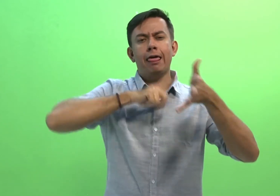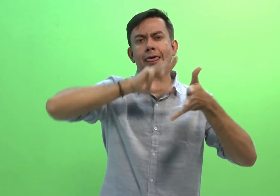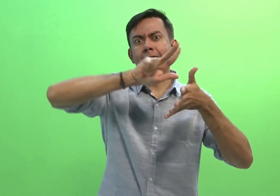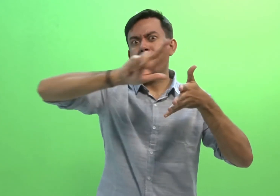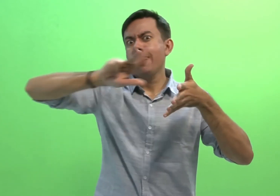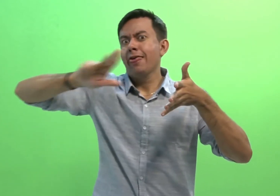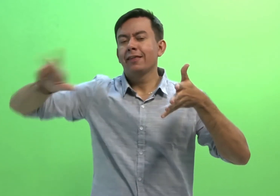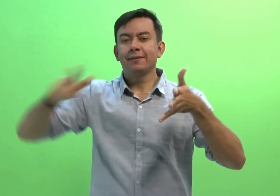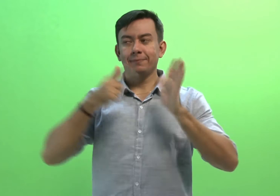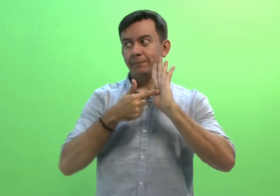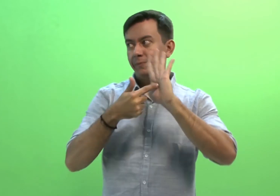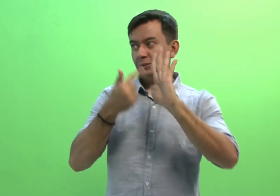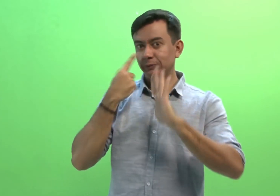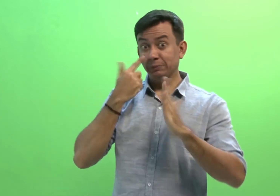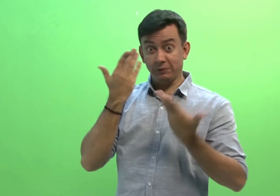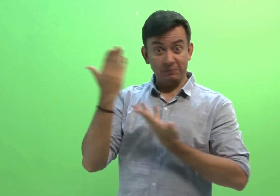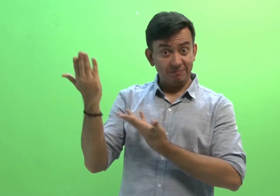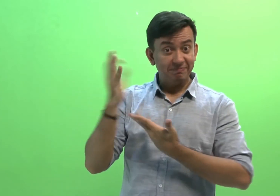tem vários sinais. Vejam.